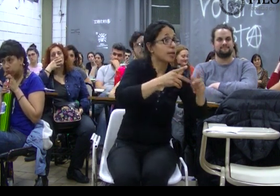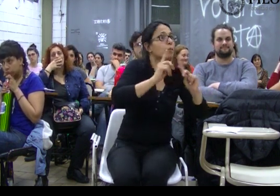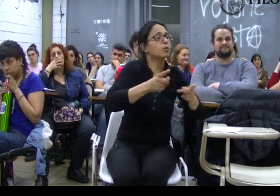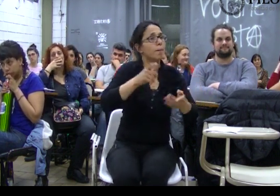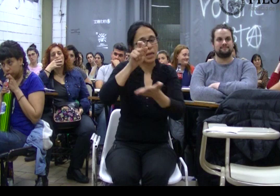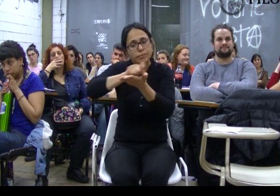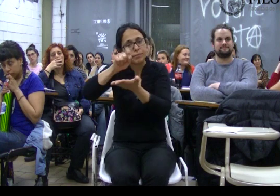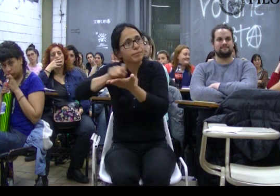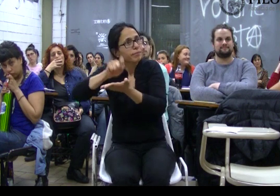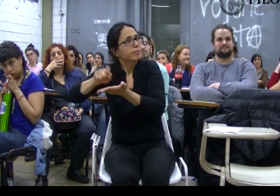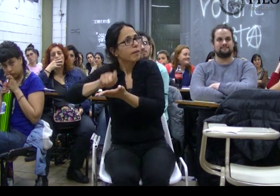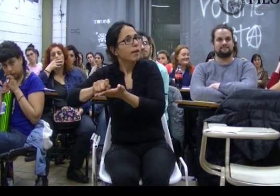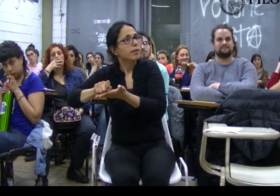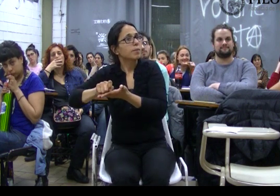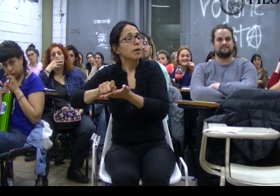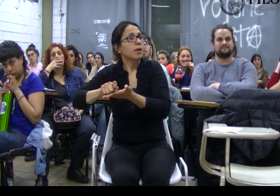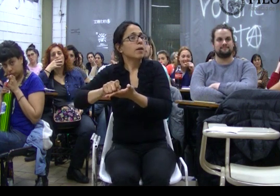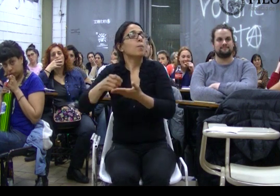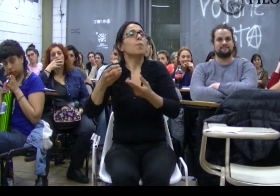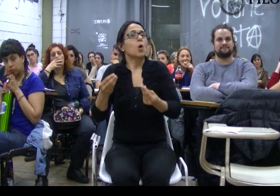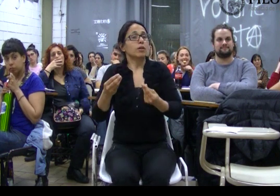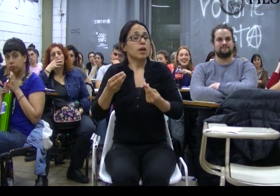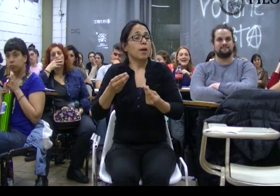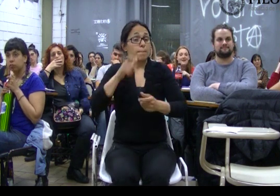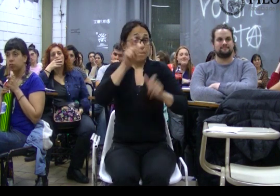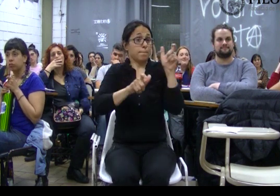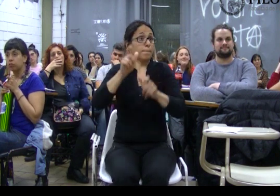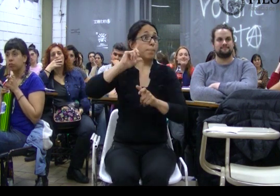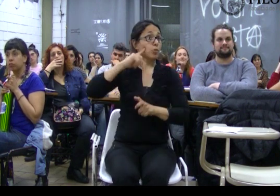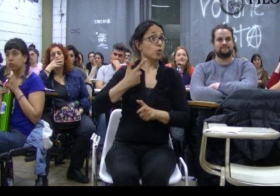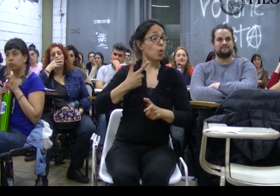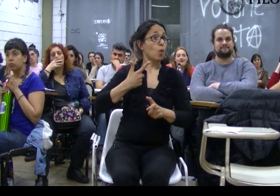porque cuando los sordos